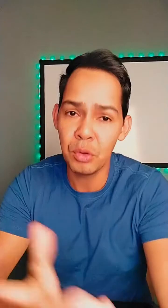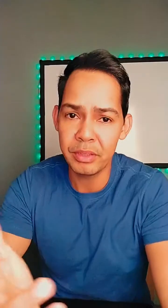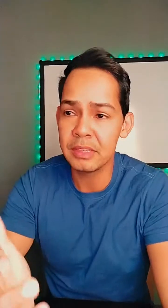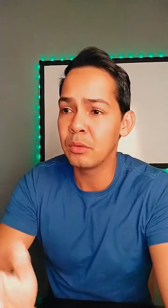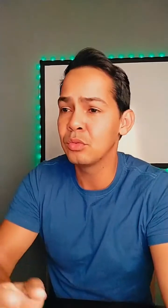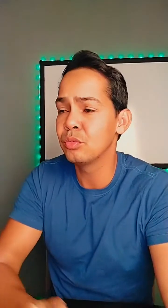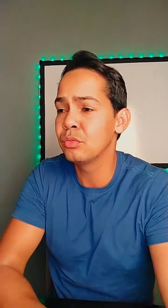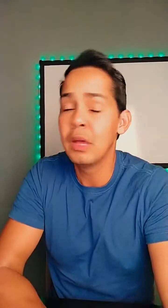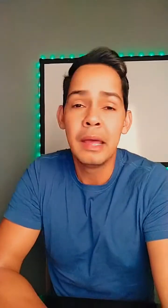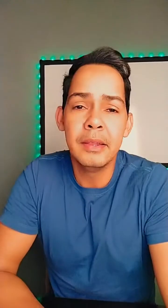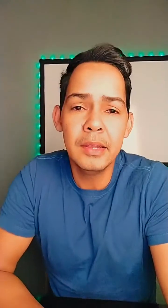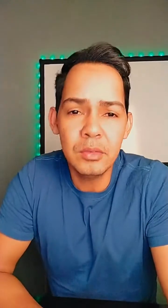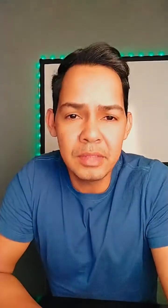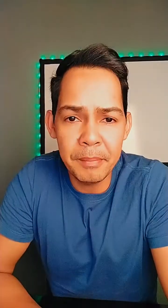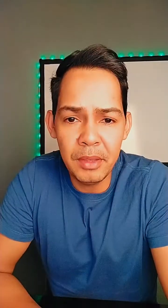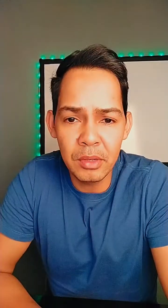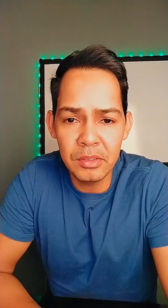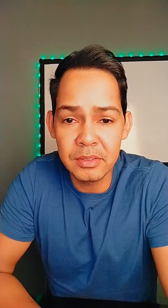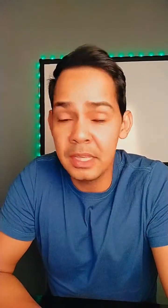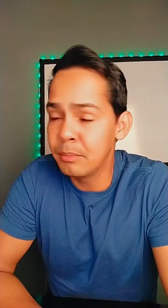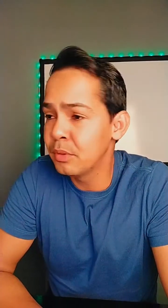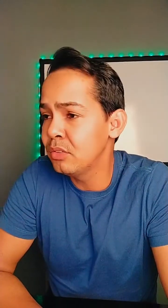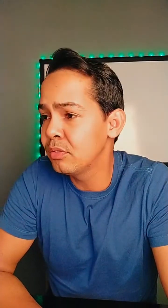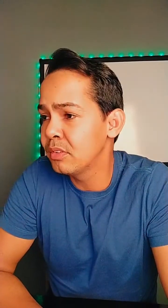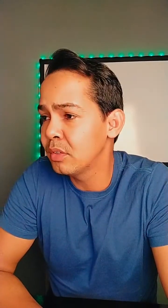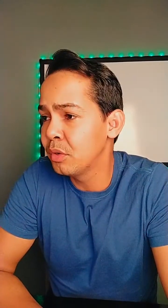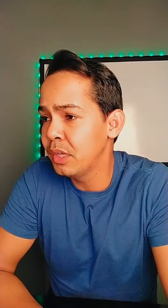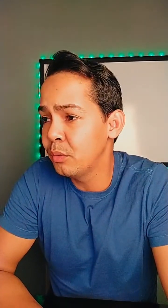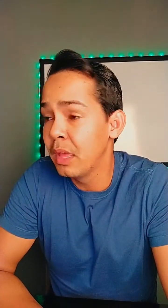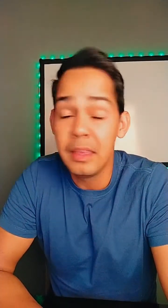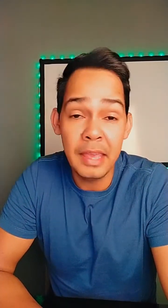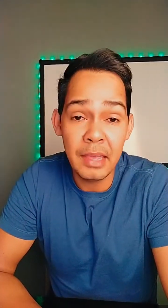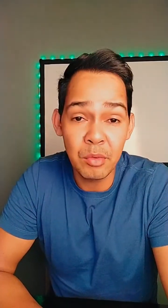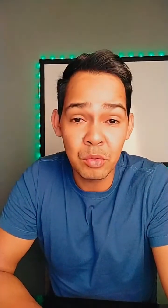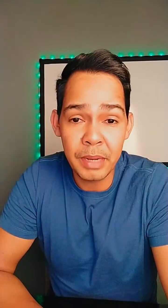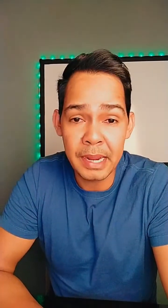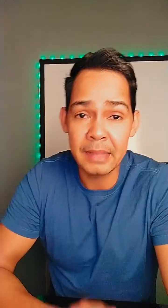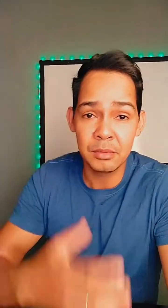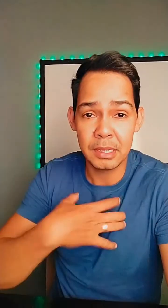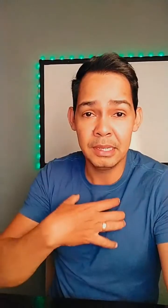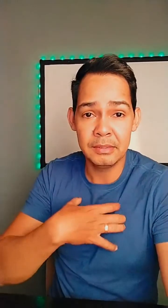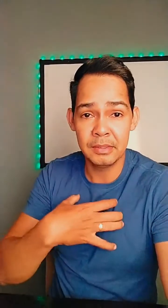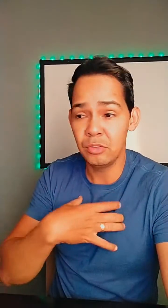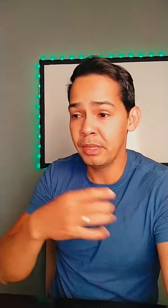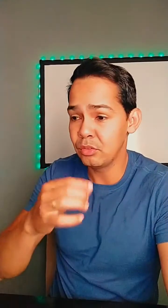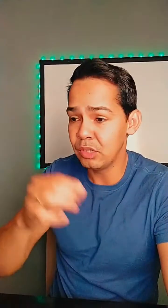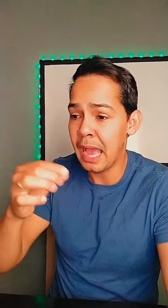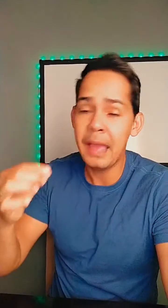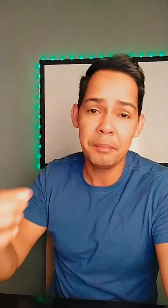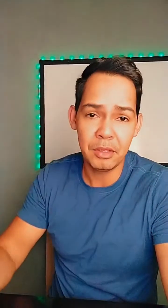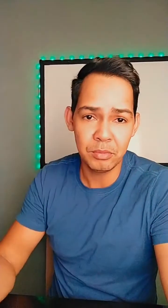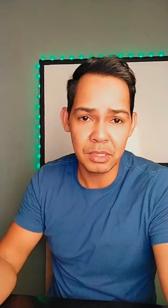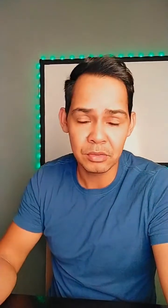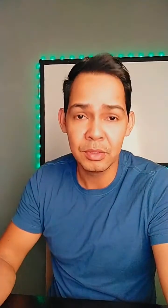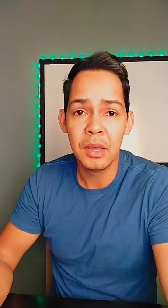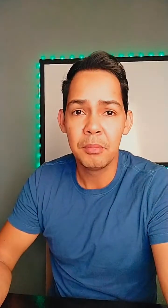conversar com o surdo, não sabia o que dizer e por isso você correu? E aí voltou para casa com aquele sentimento de arrependimento, porque